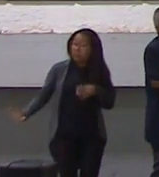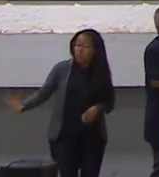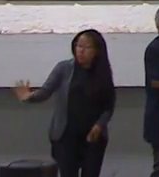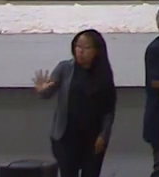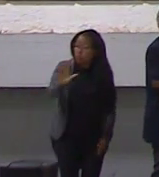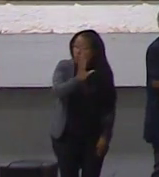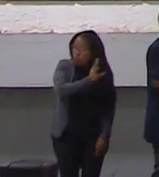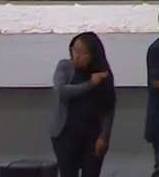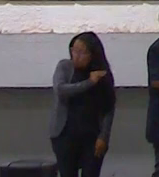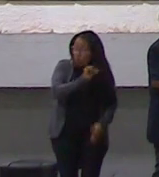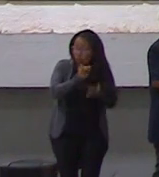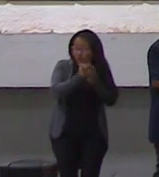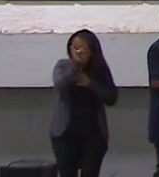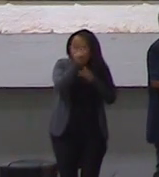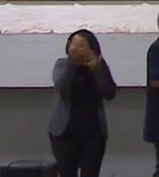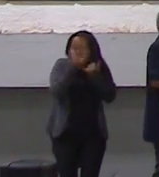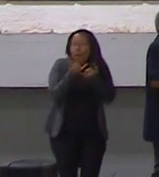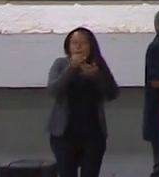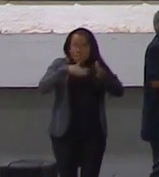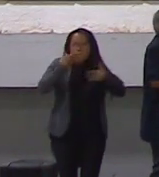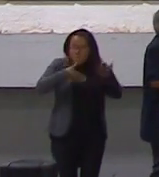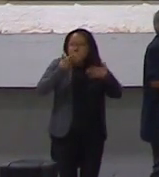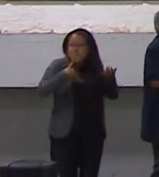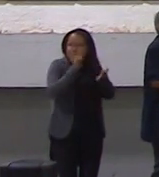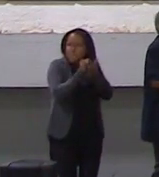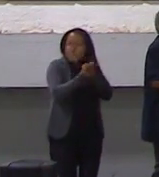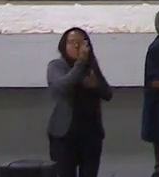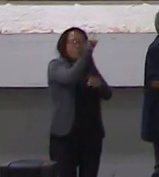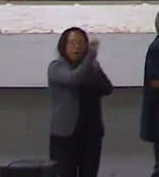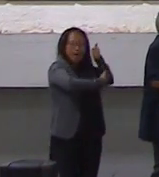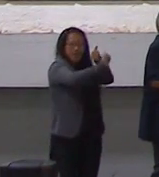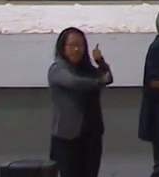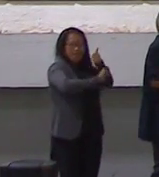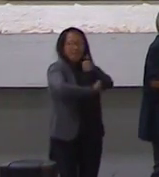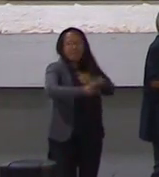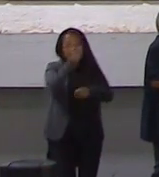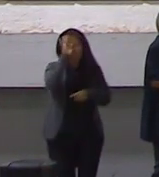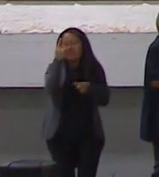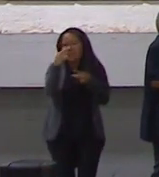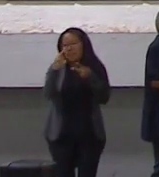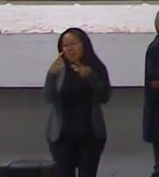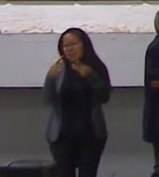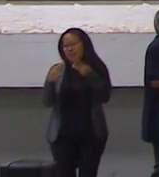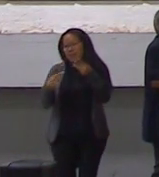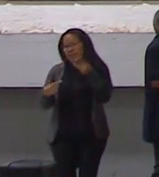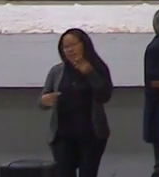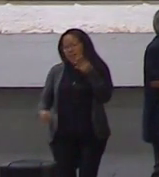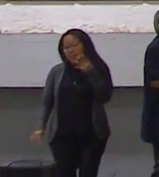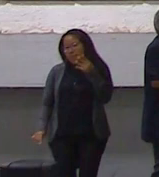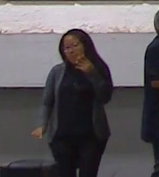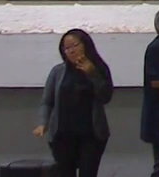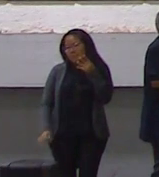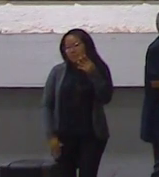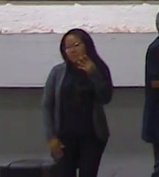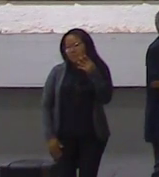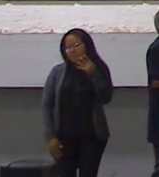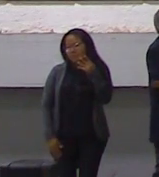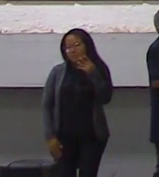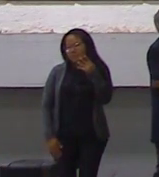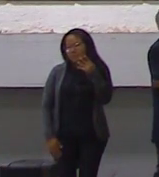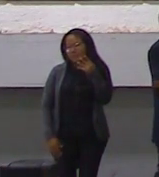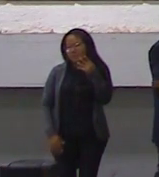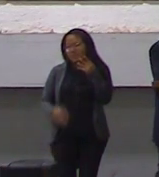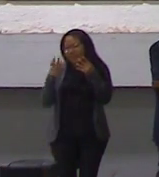los que estamos sufriendo y gozando en nuestras áreas sonia lópez alfonso garzón a media viviana alomía díaz durán